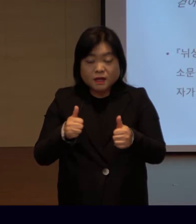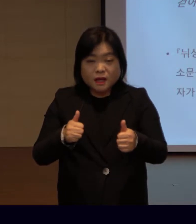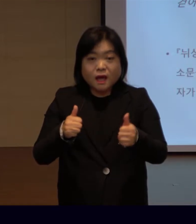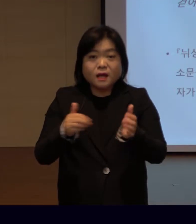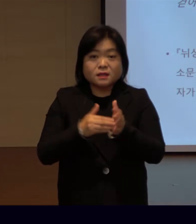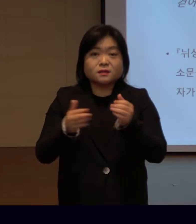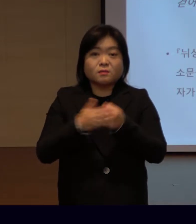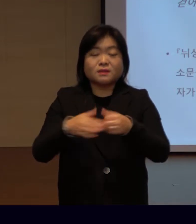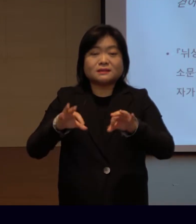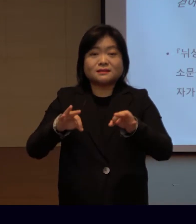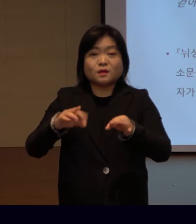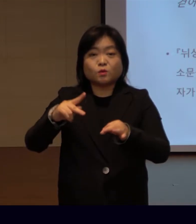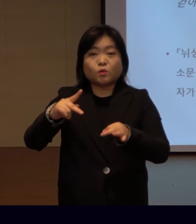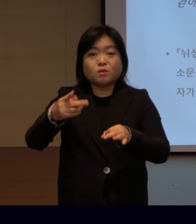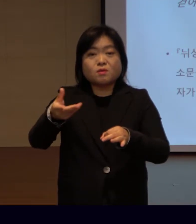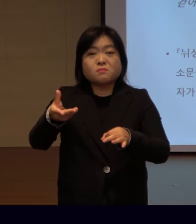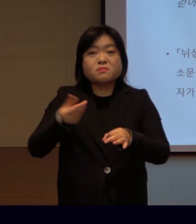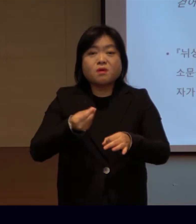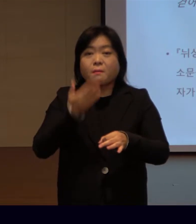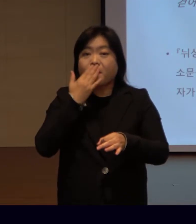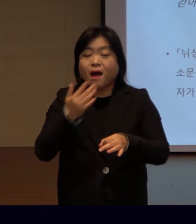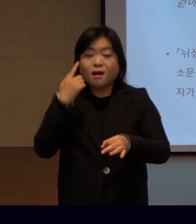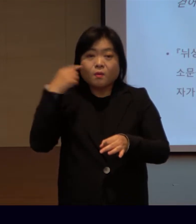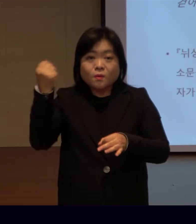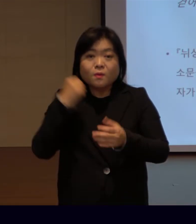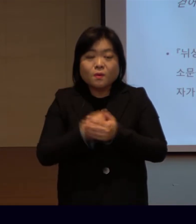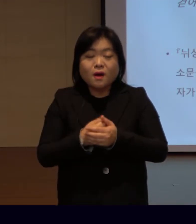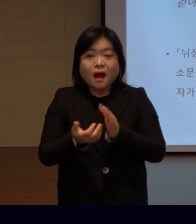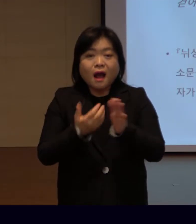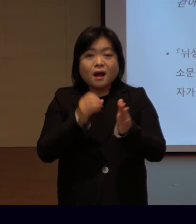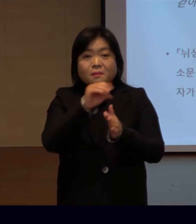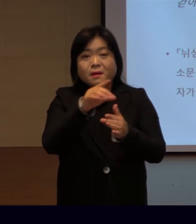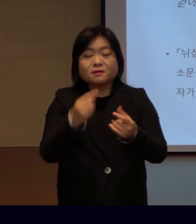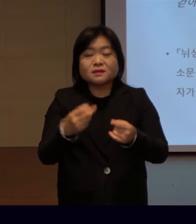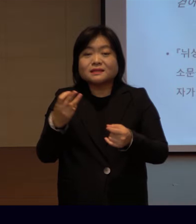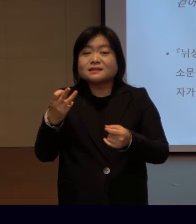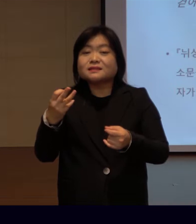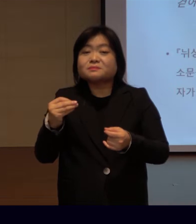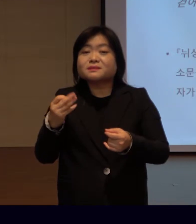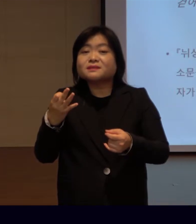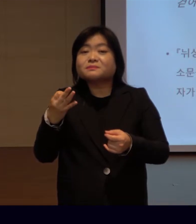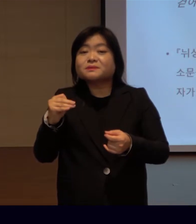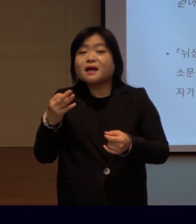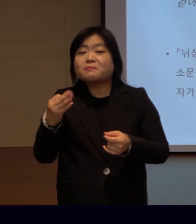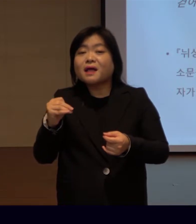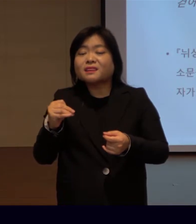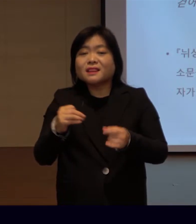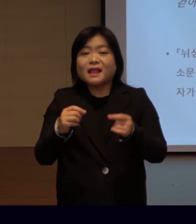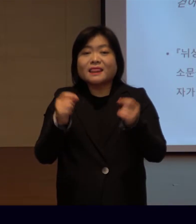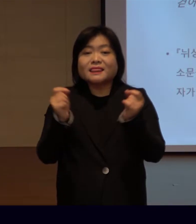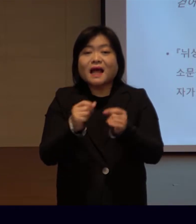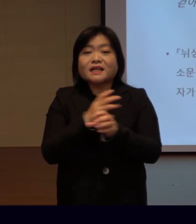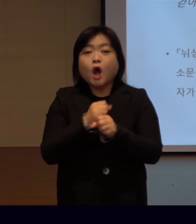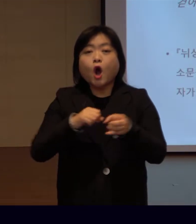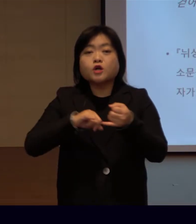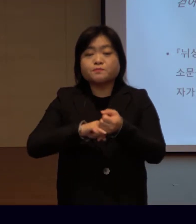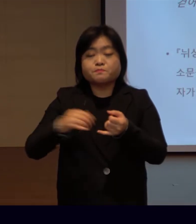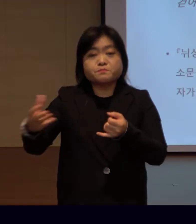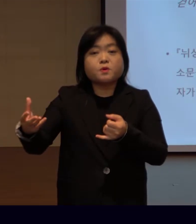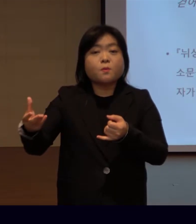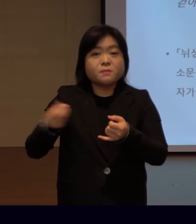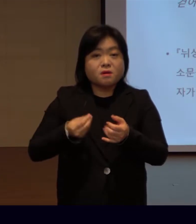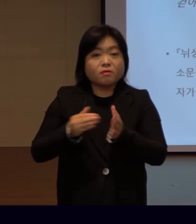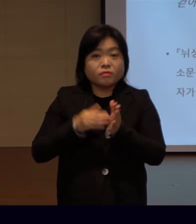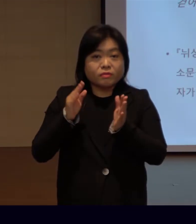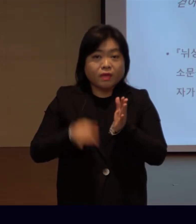때문에 은행에서 돈을 빌려줄 수 있으려니, 그러니까 아까 말씀드린 것처럼 14만 프랑을 단기 어음으로 빌렸는데